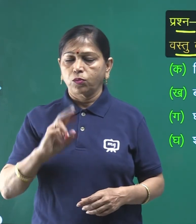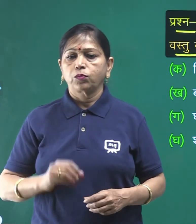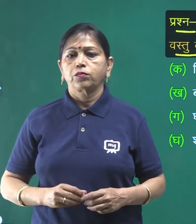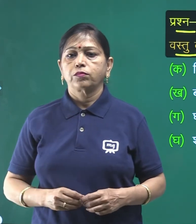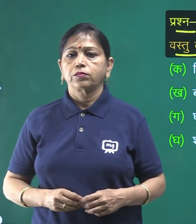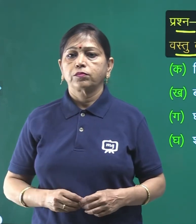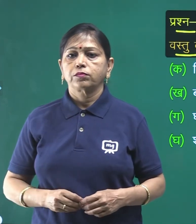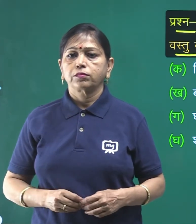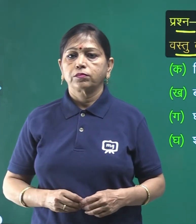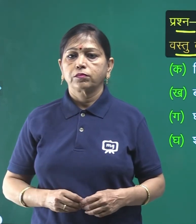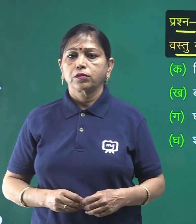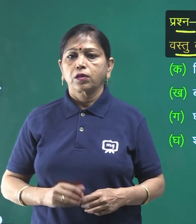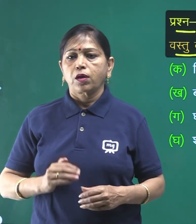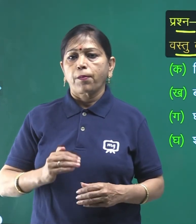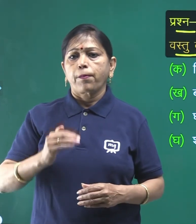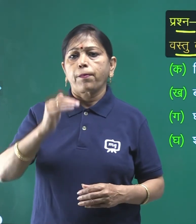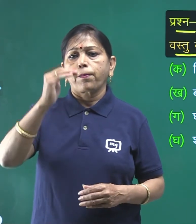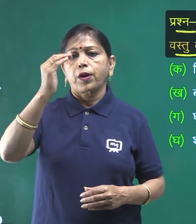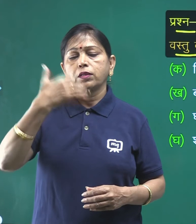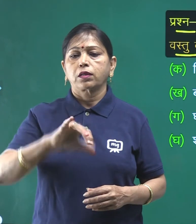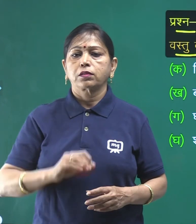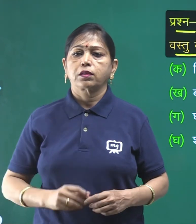2 बढ़ता रहता है,